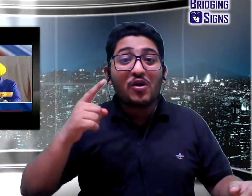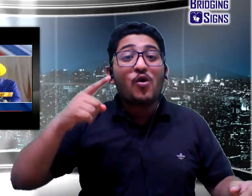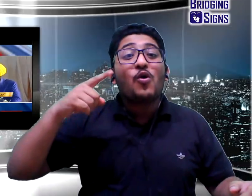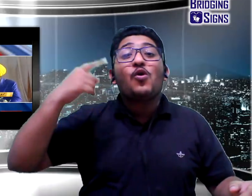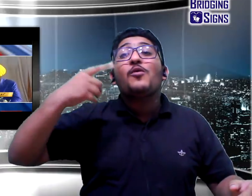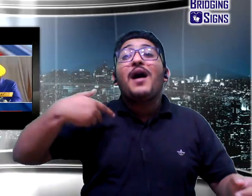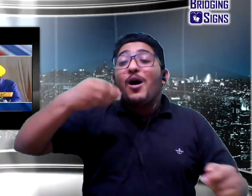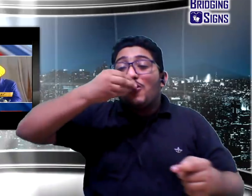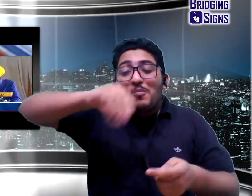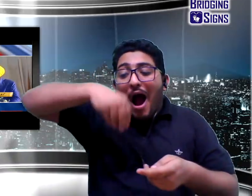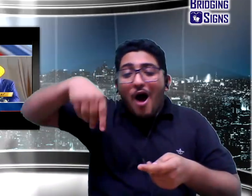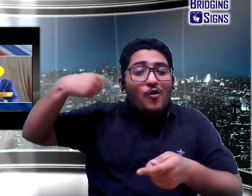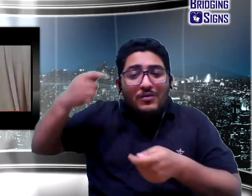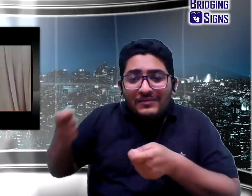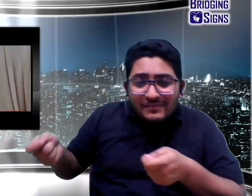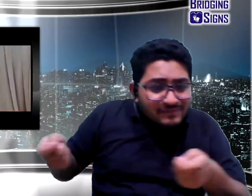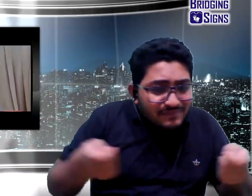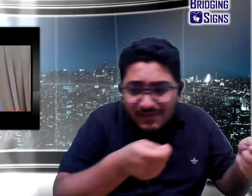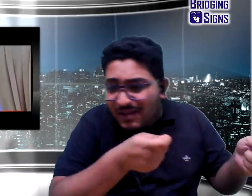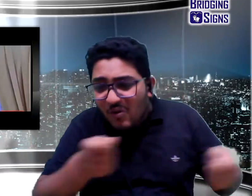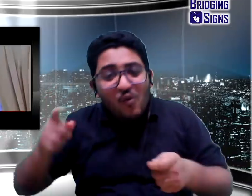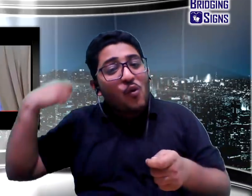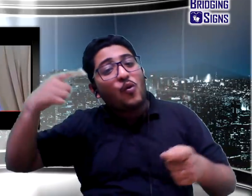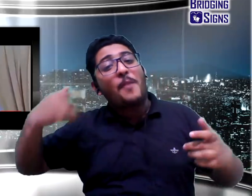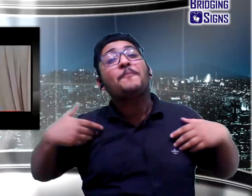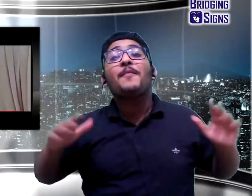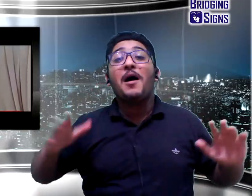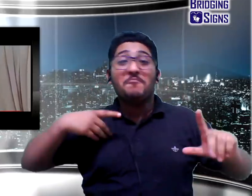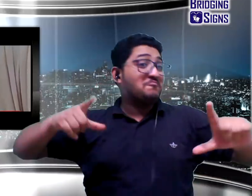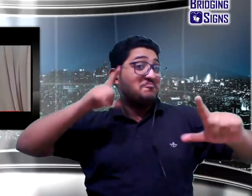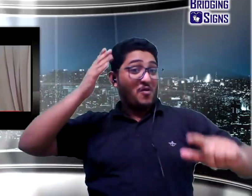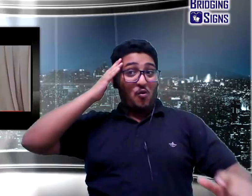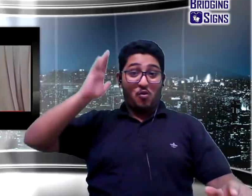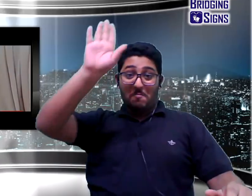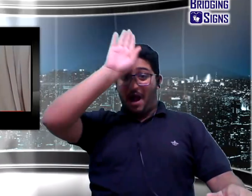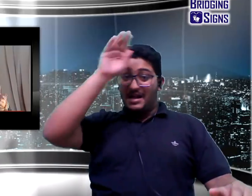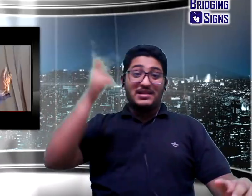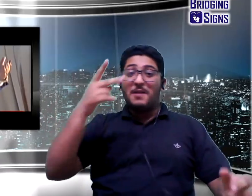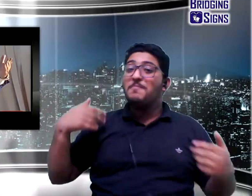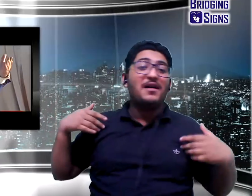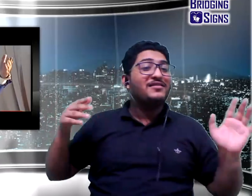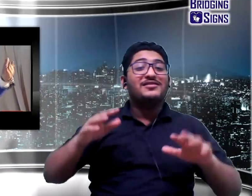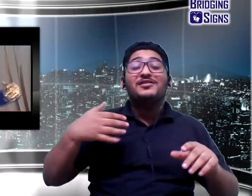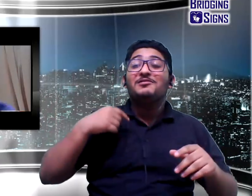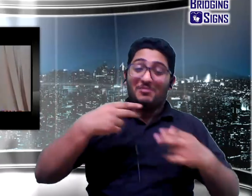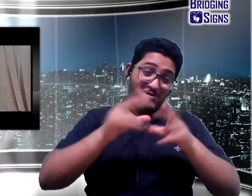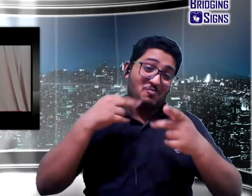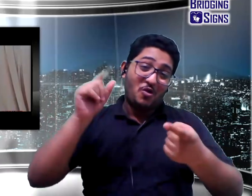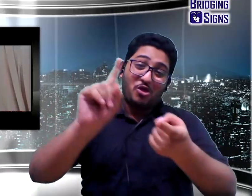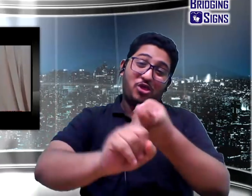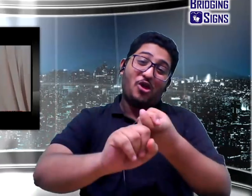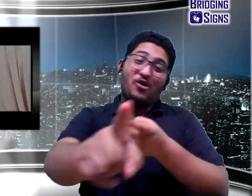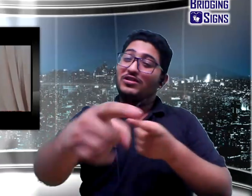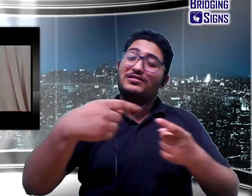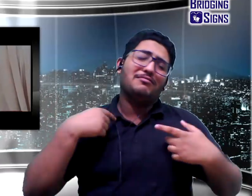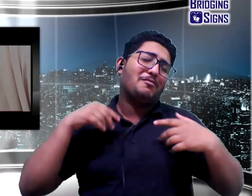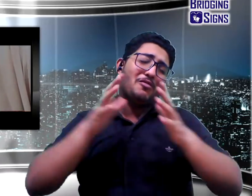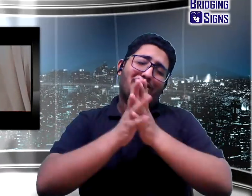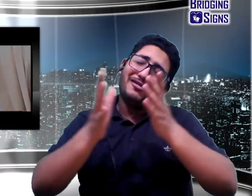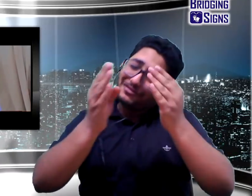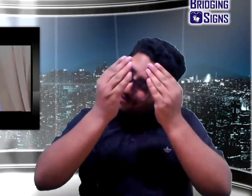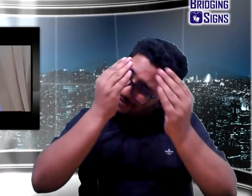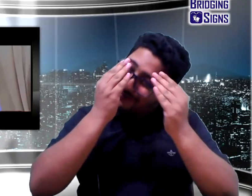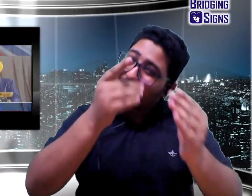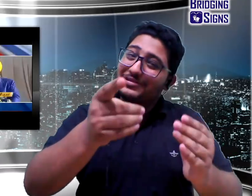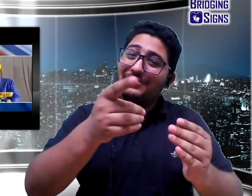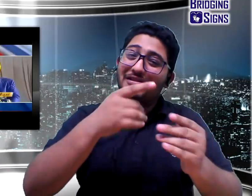दा कूकर है, कूकर वफा दे मामले दे विच। ते नवजोत सिंह सिद्धू अपने सोहणे यार नूं एक बार फिर शुकराना करदा है